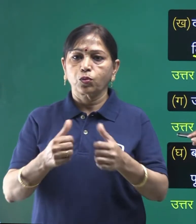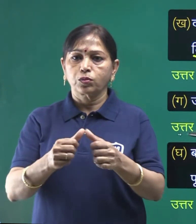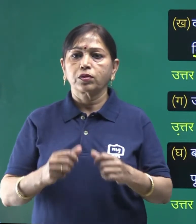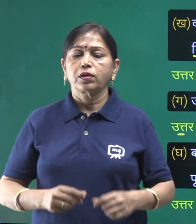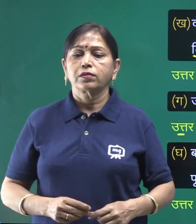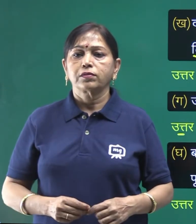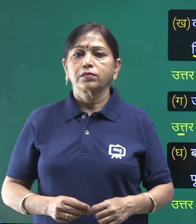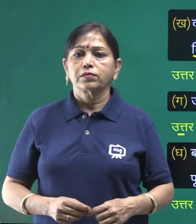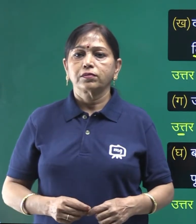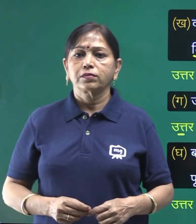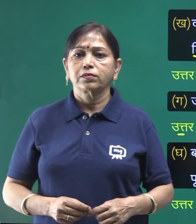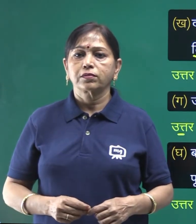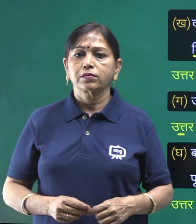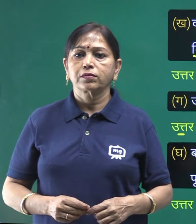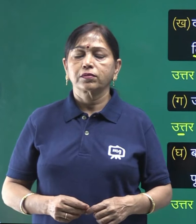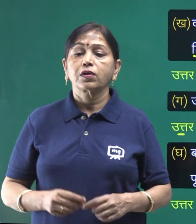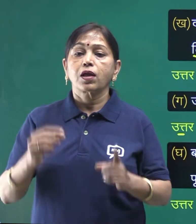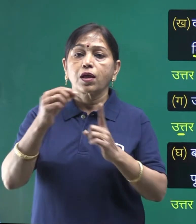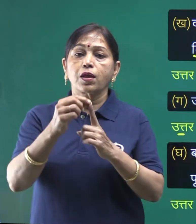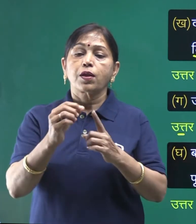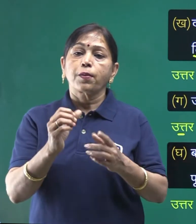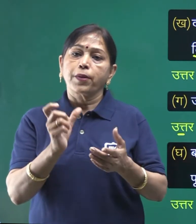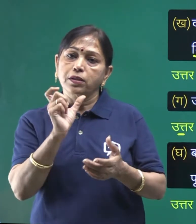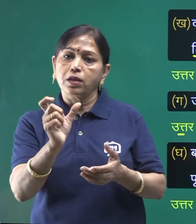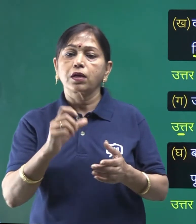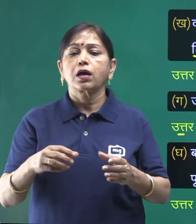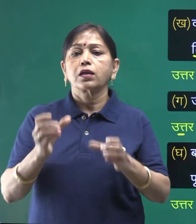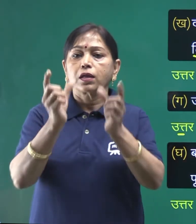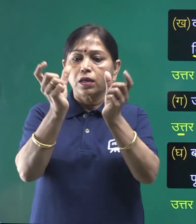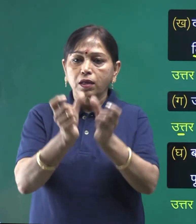उत्तर पृथक्कारी कीप द्वारा।